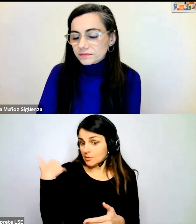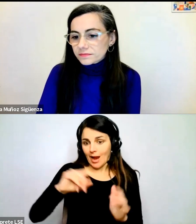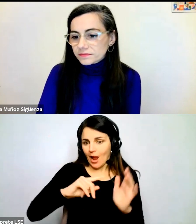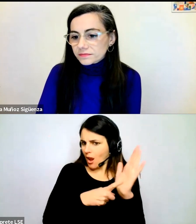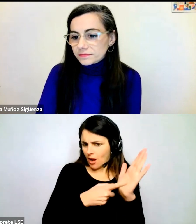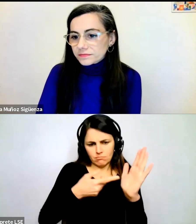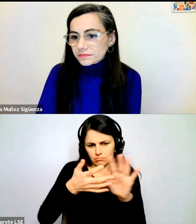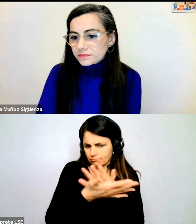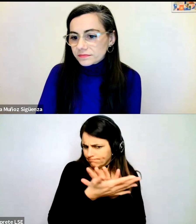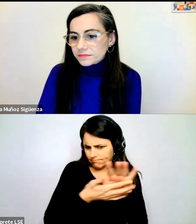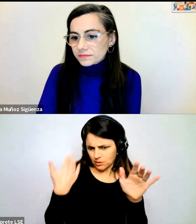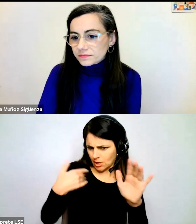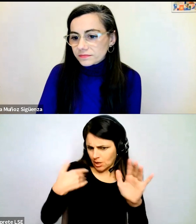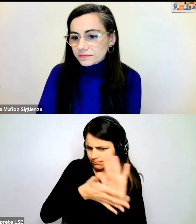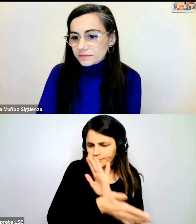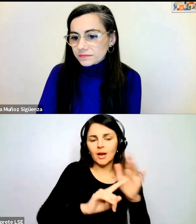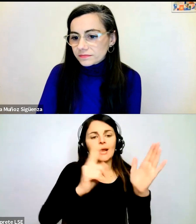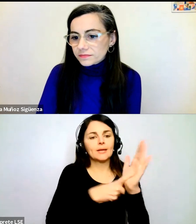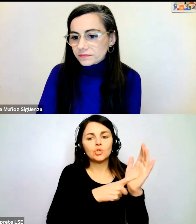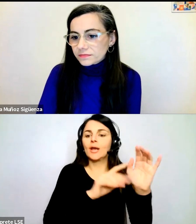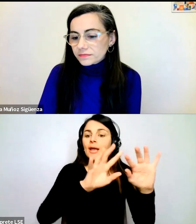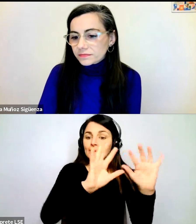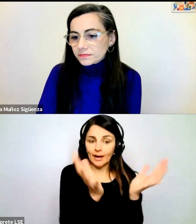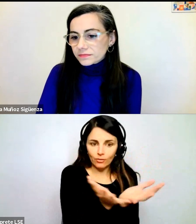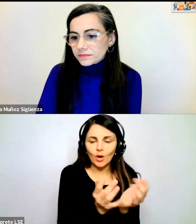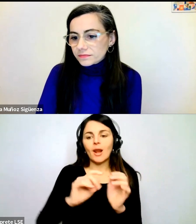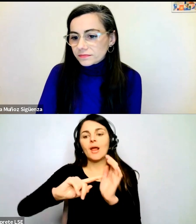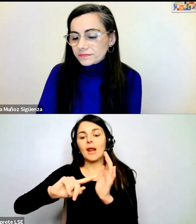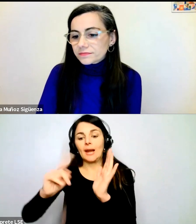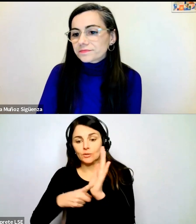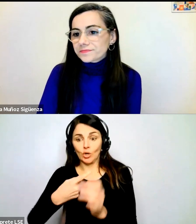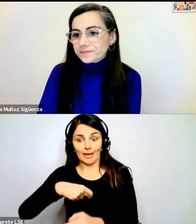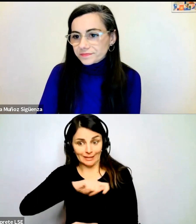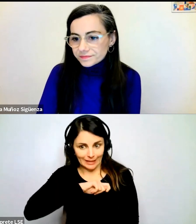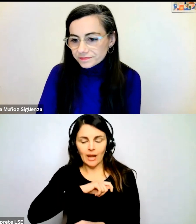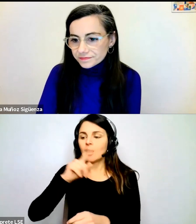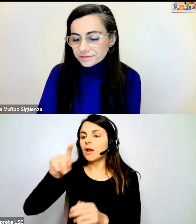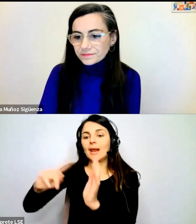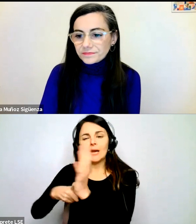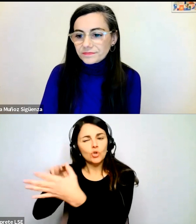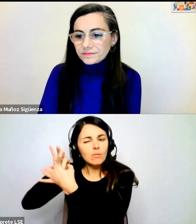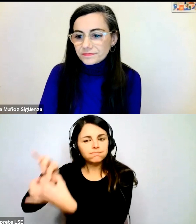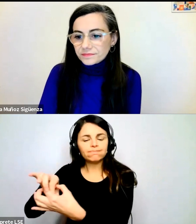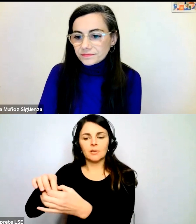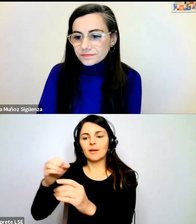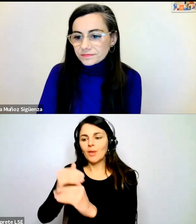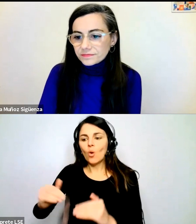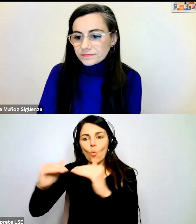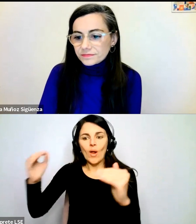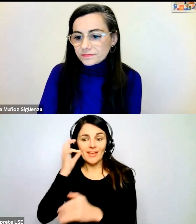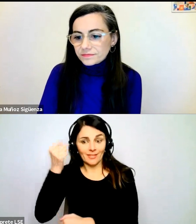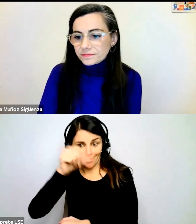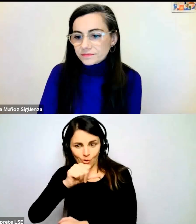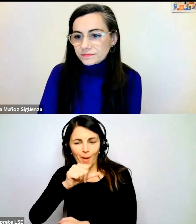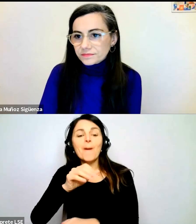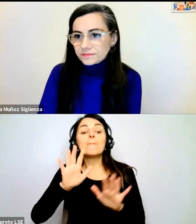sobre legislación internacional, estatal y sobre igualdad de género, también nos pareció bastante interesante que